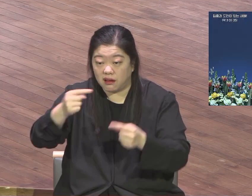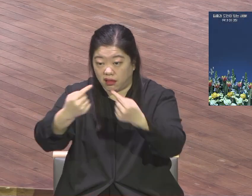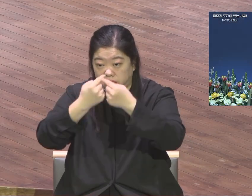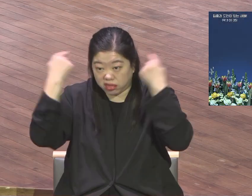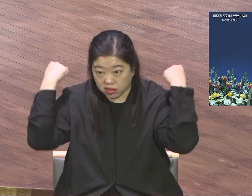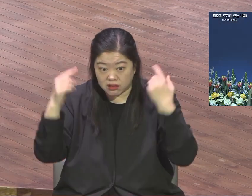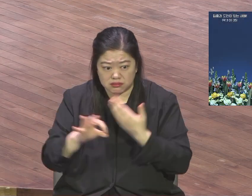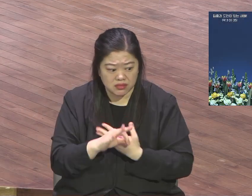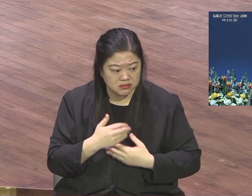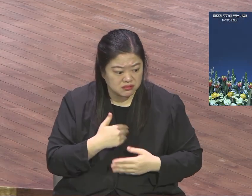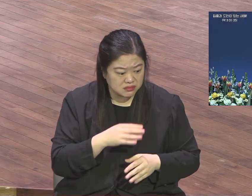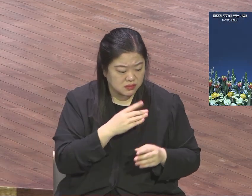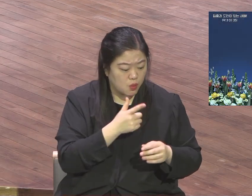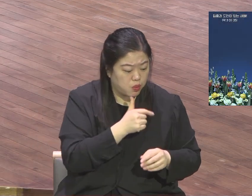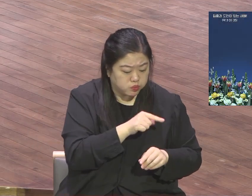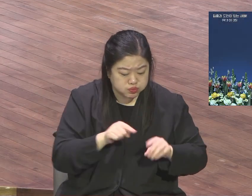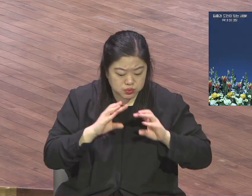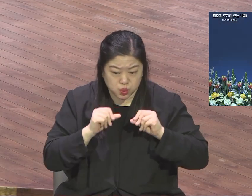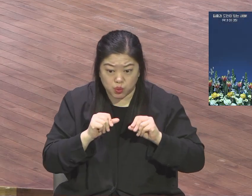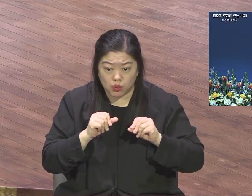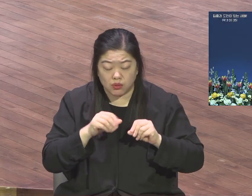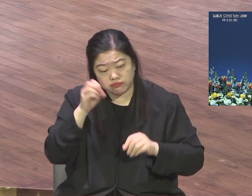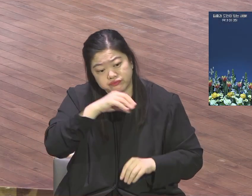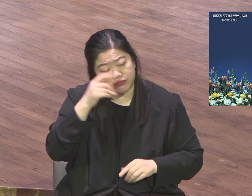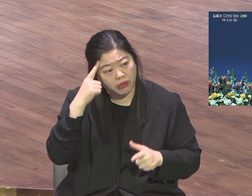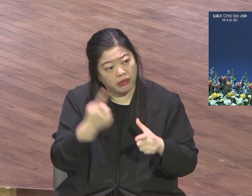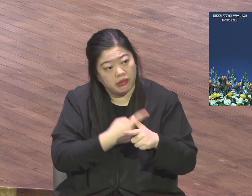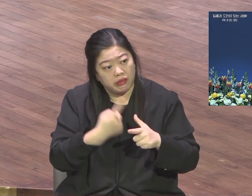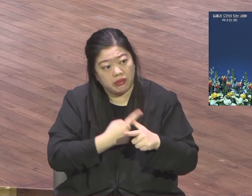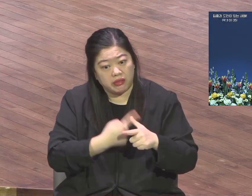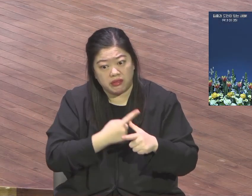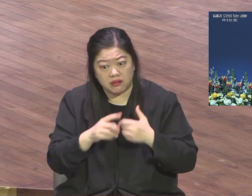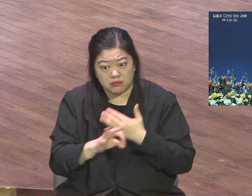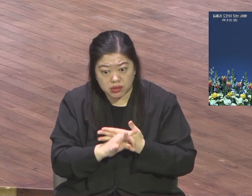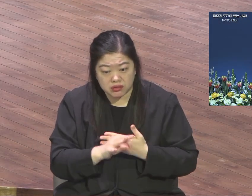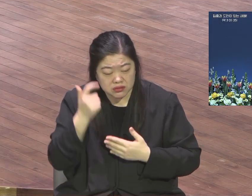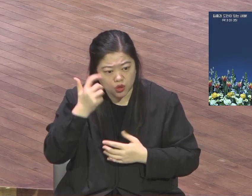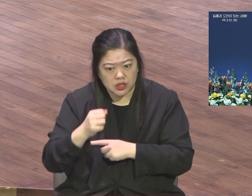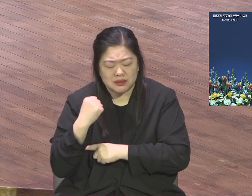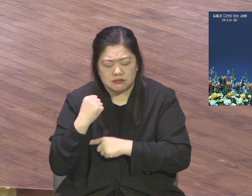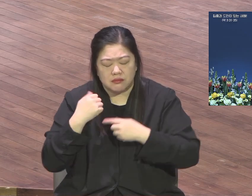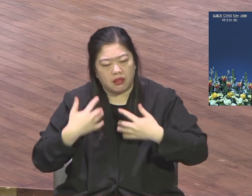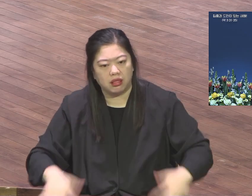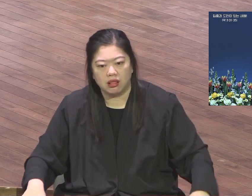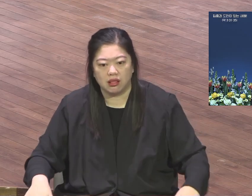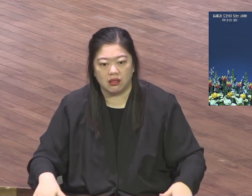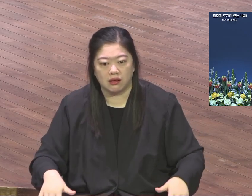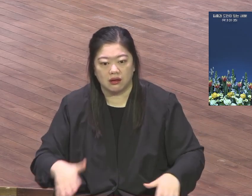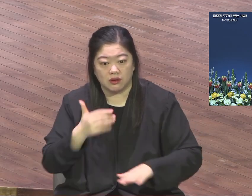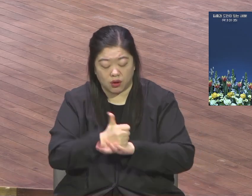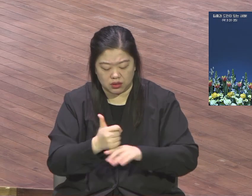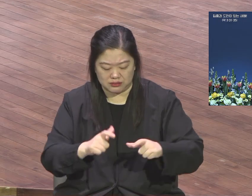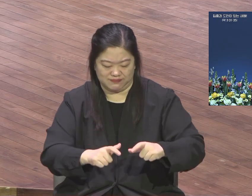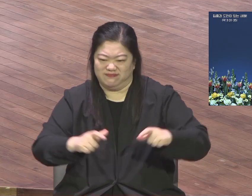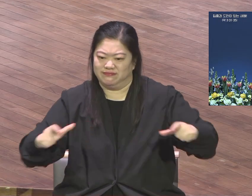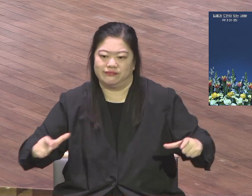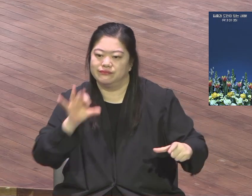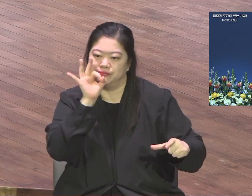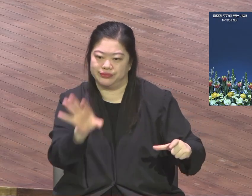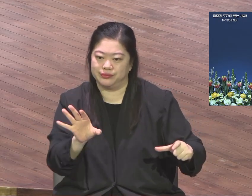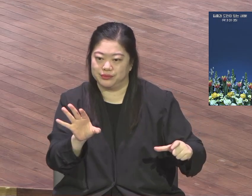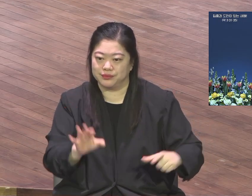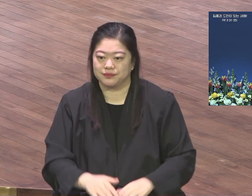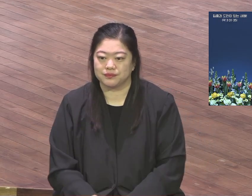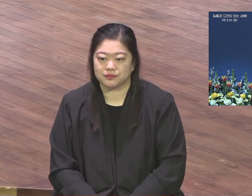거기서부터 기도가 나오고 거기서부터 갱신이 나오고 기억이 나고 결단이 나오는 거지요. 요한 3서 1장 1절 2절에